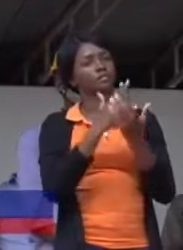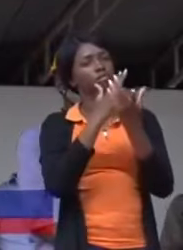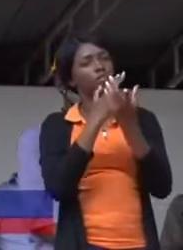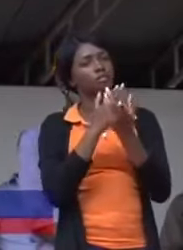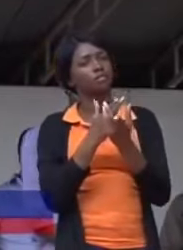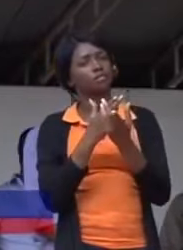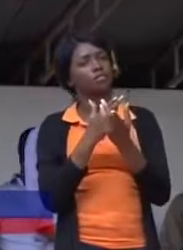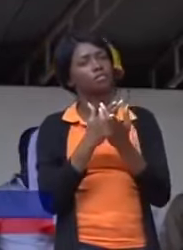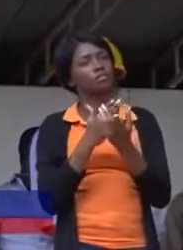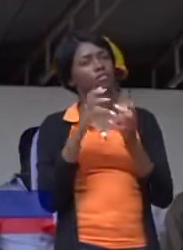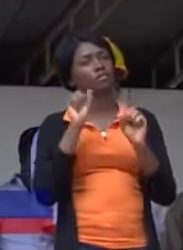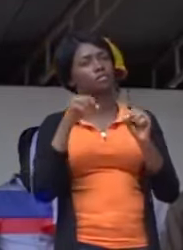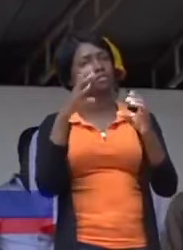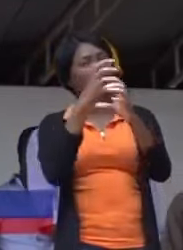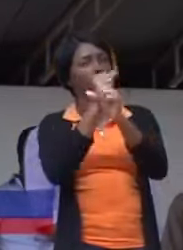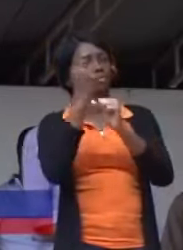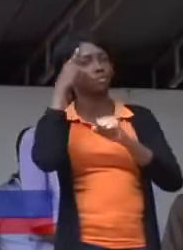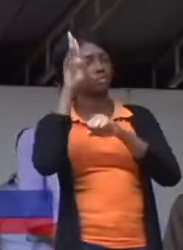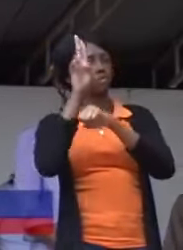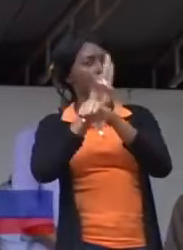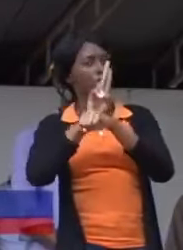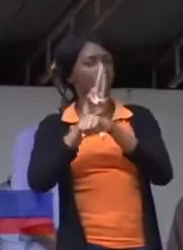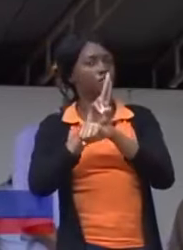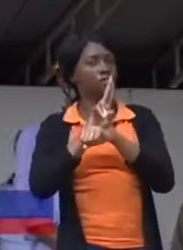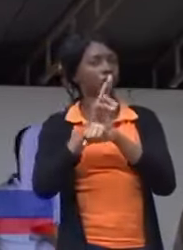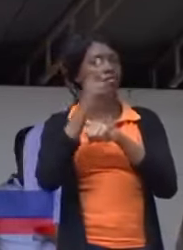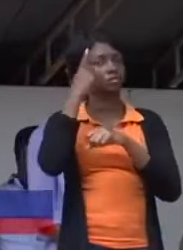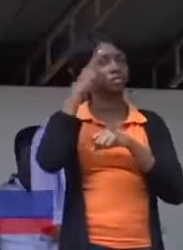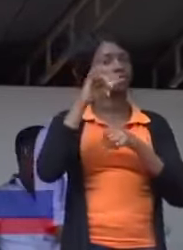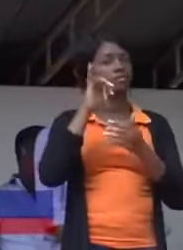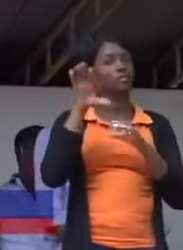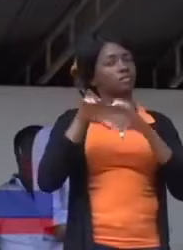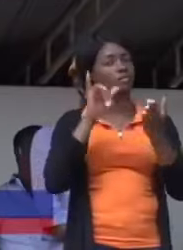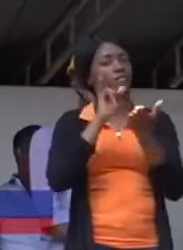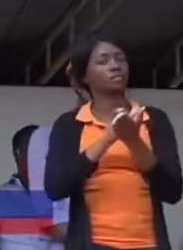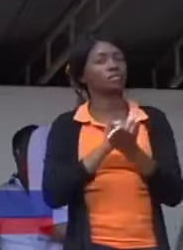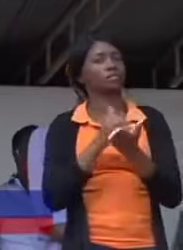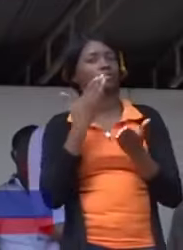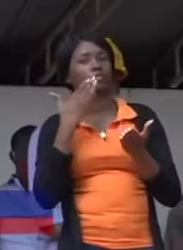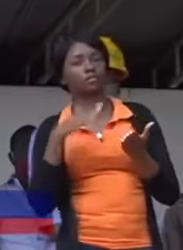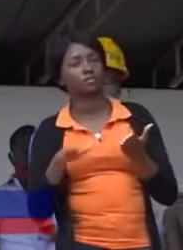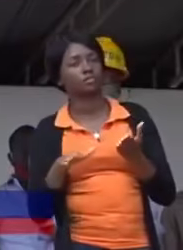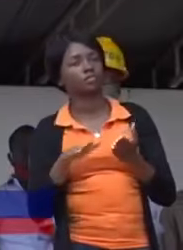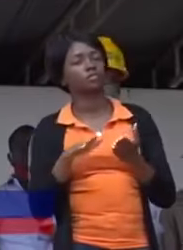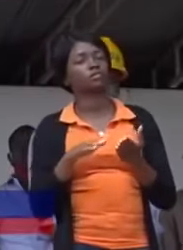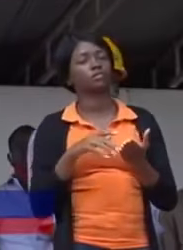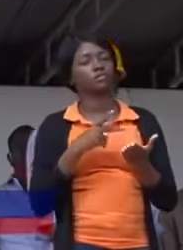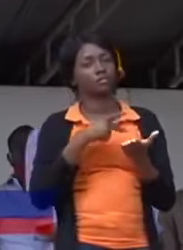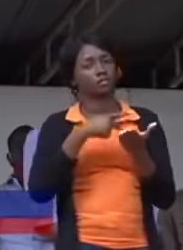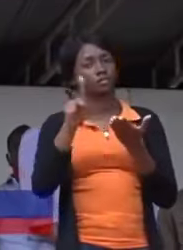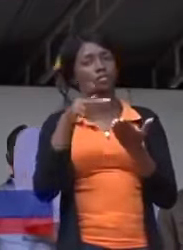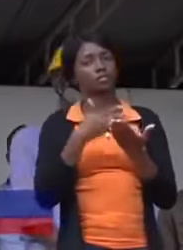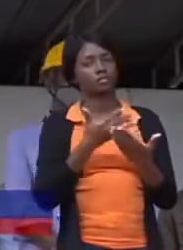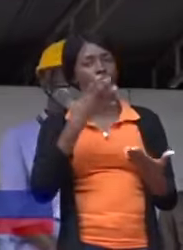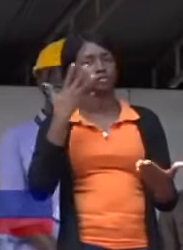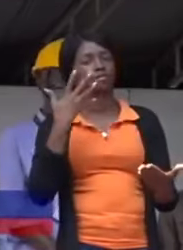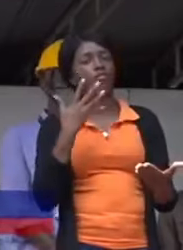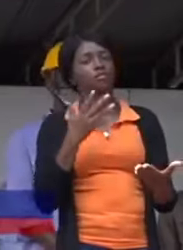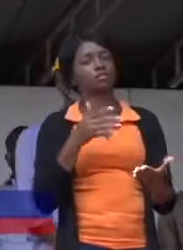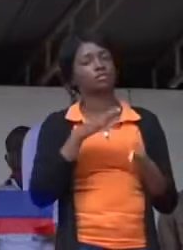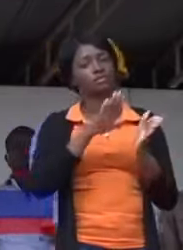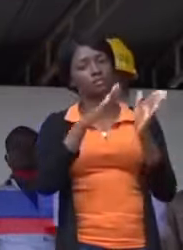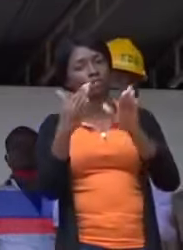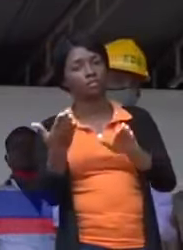zam ou kapran pour utiliser pour faire ça pas ça ou payer le cher ça veut dire vous pral en